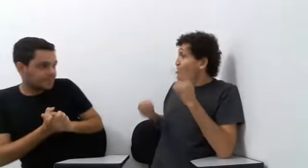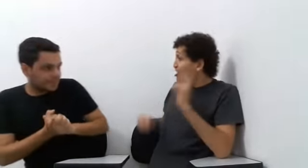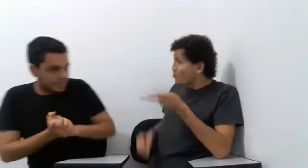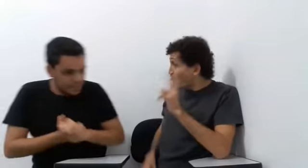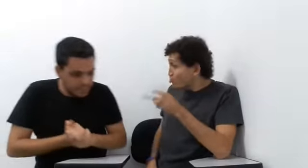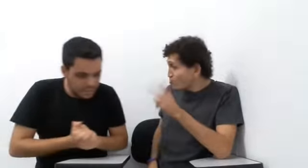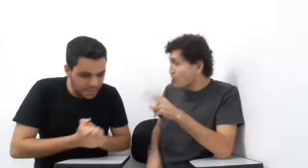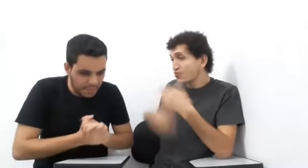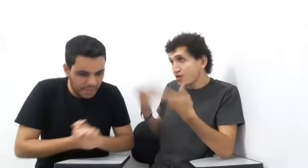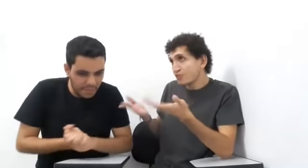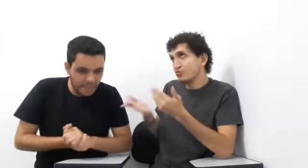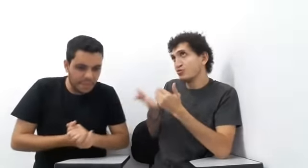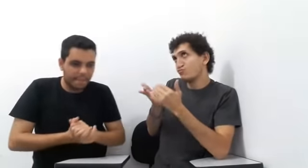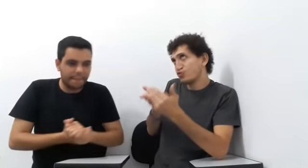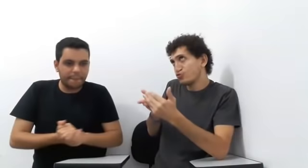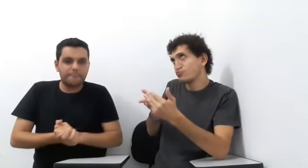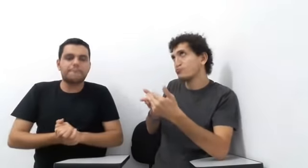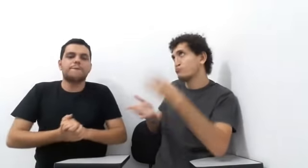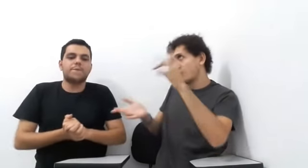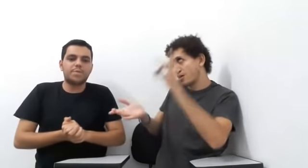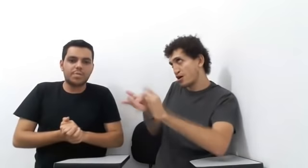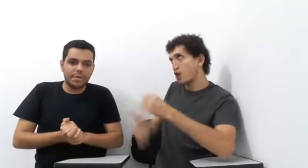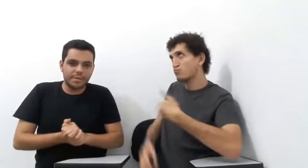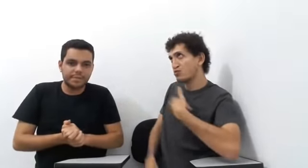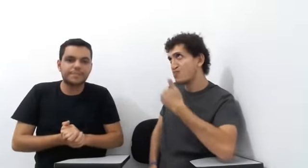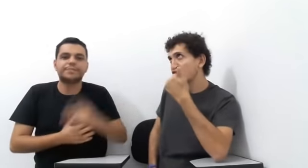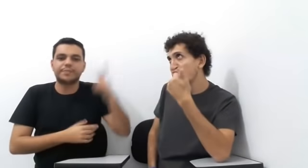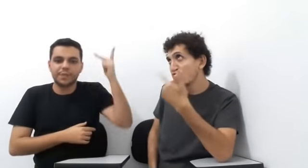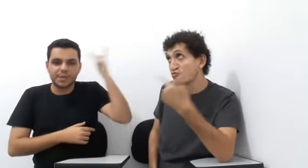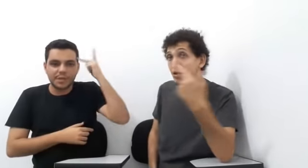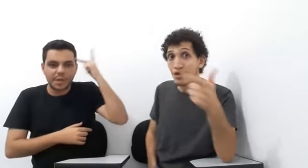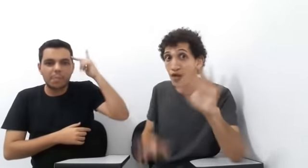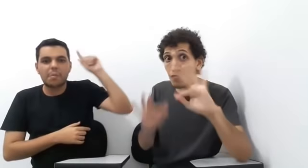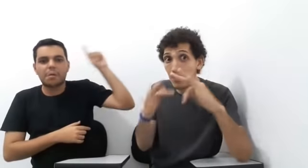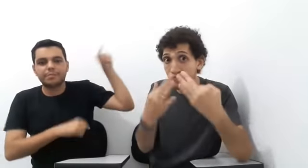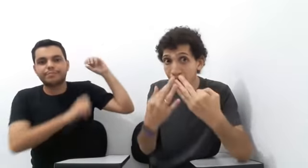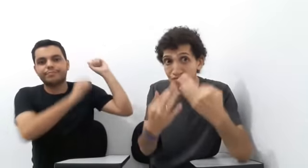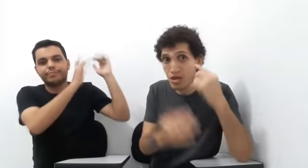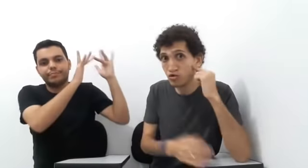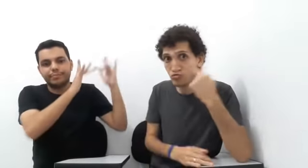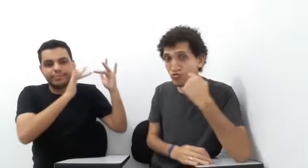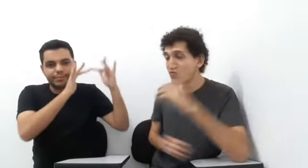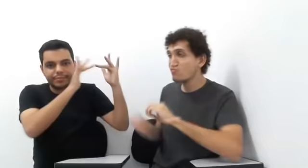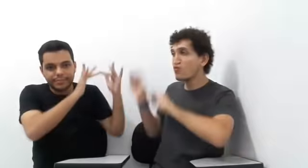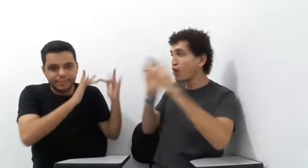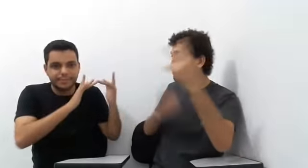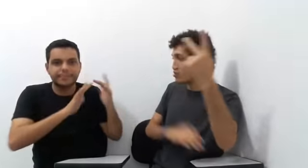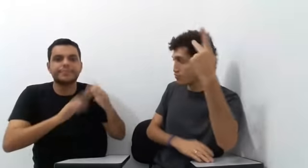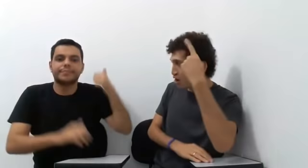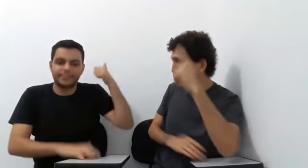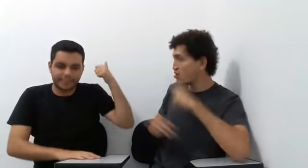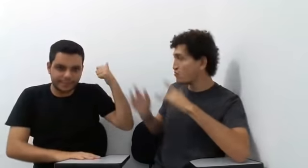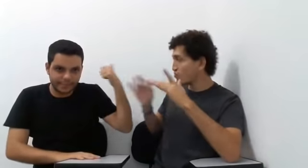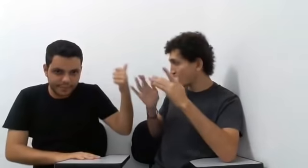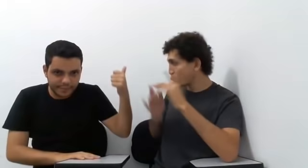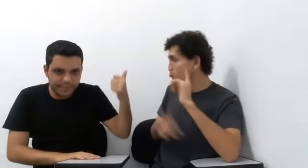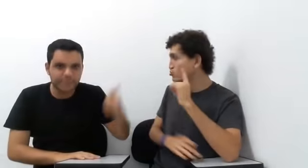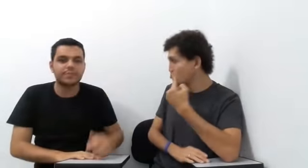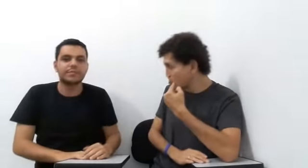Aí continuando, então, você começou real, cidade rua, não tem família surdo, mudou lá para São Paulo, tem contato com surdo,